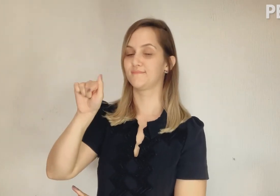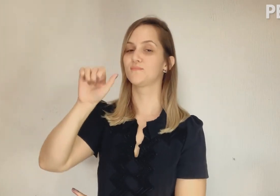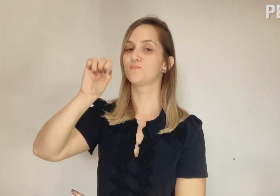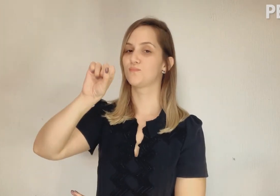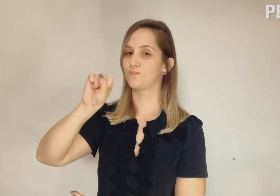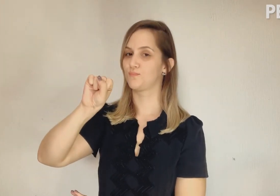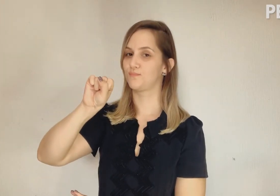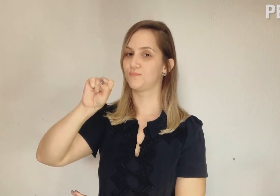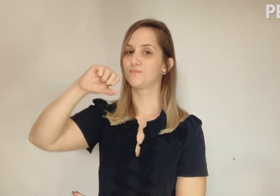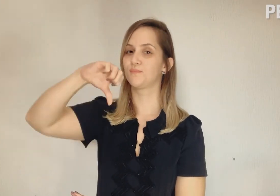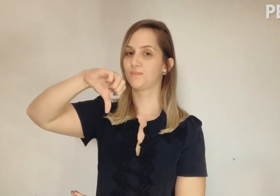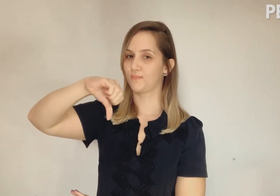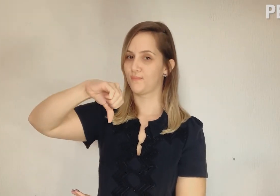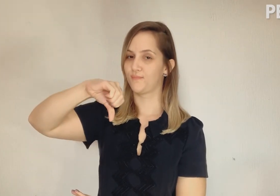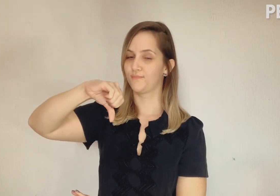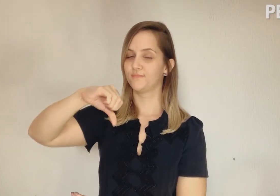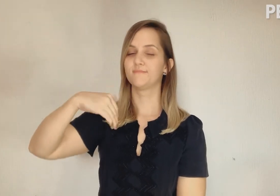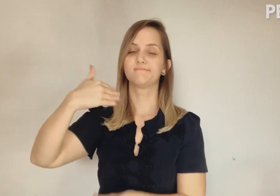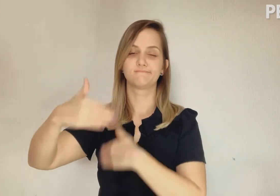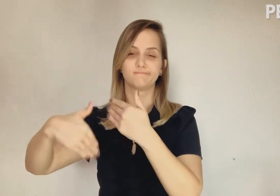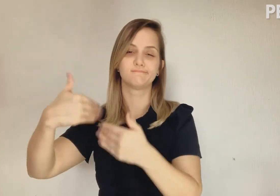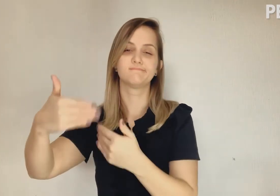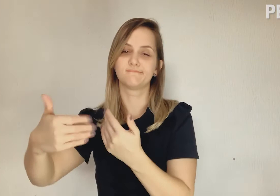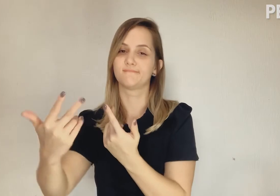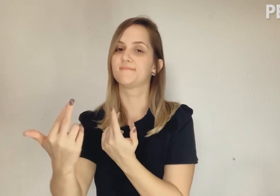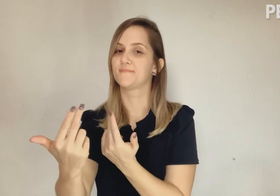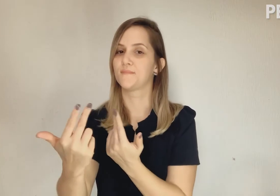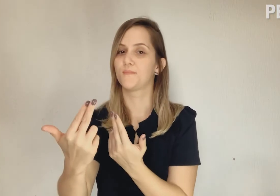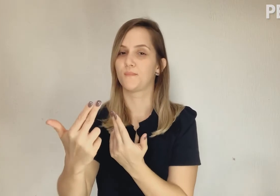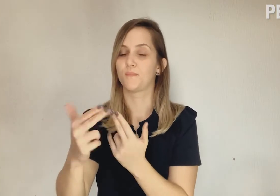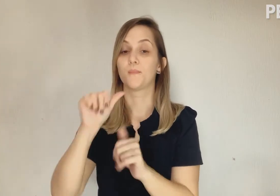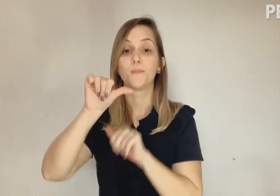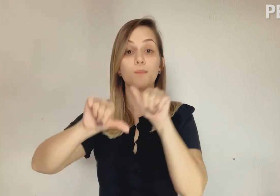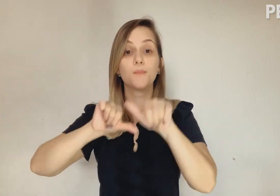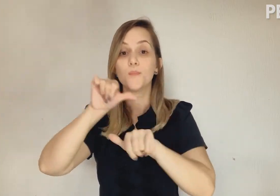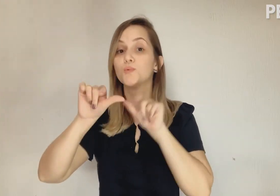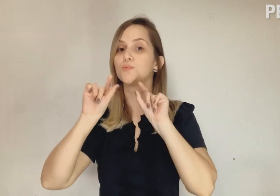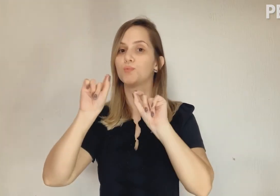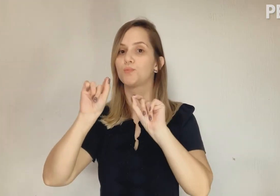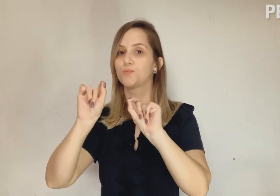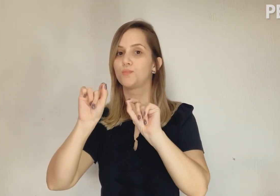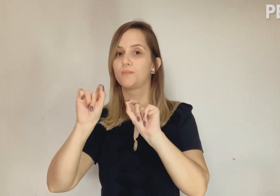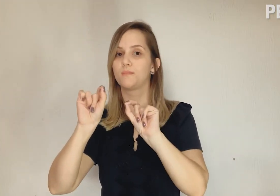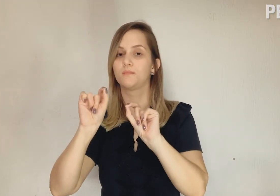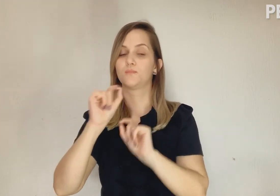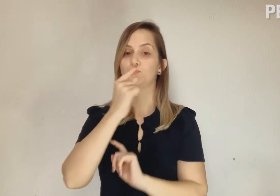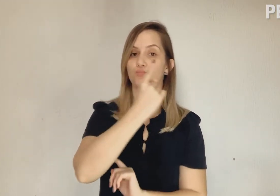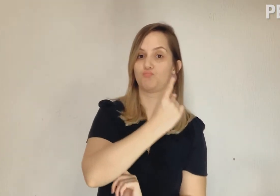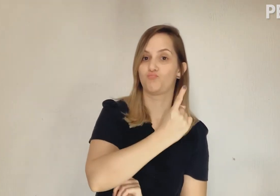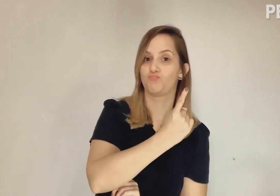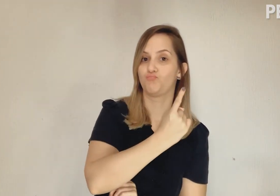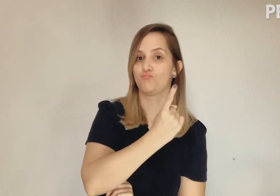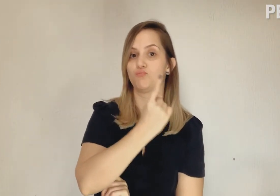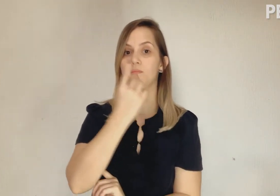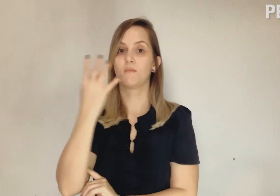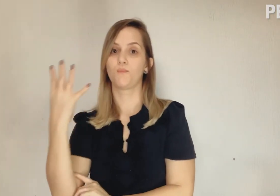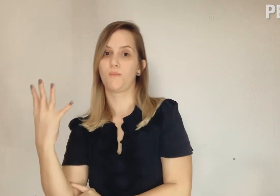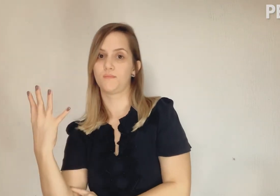7, 8 e 9 são iguais. O que altera é do 1 até